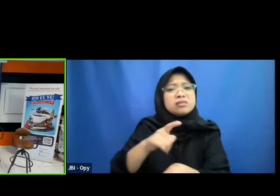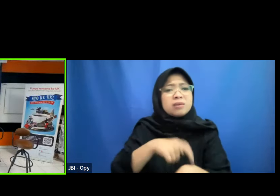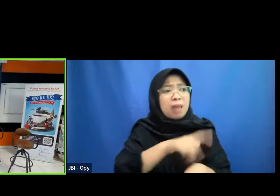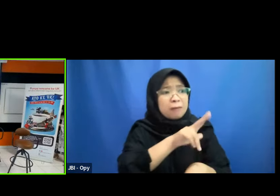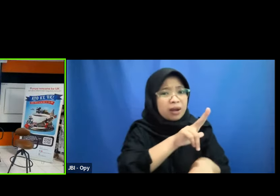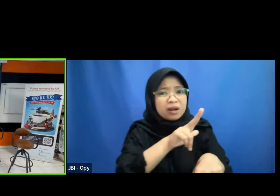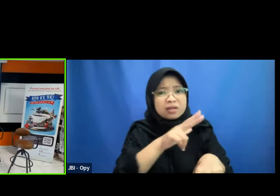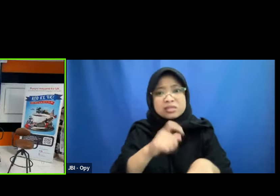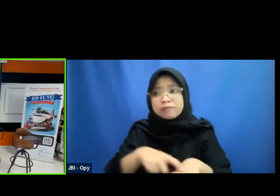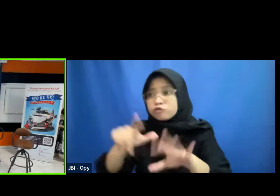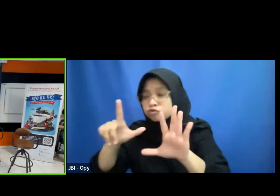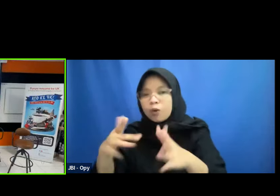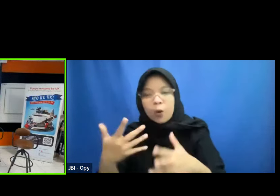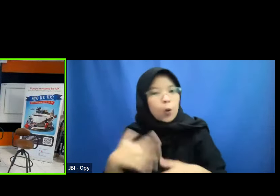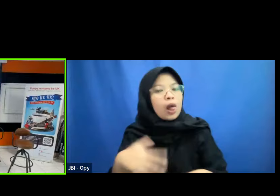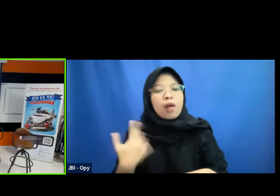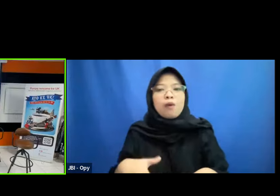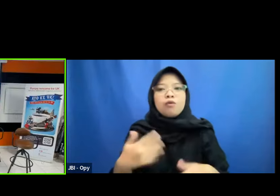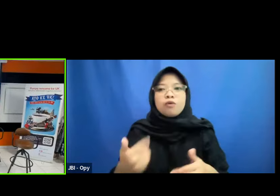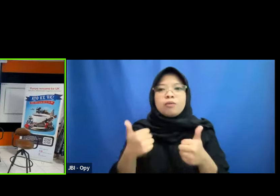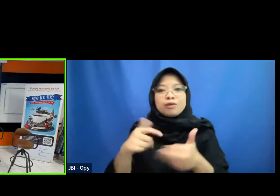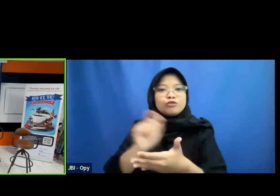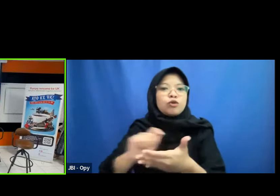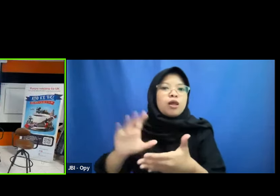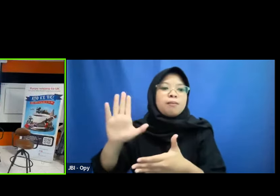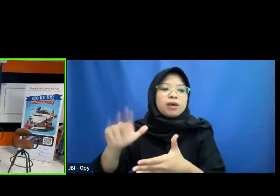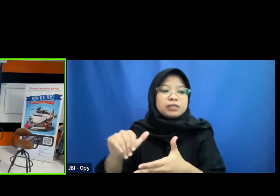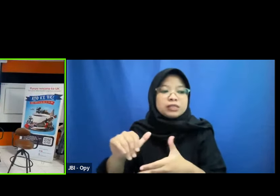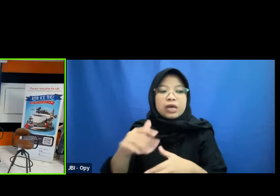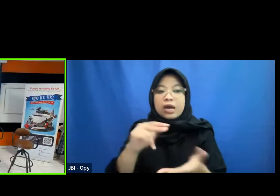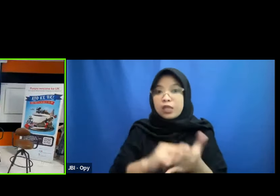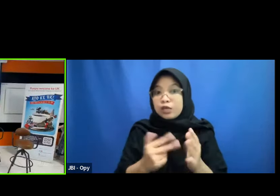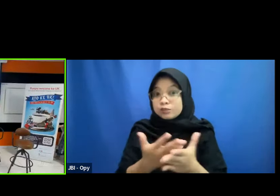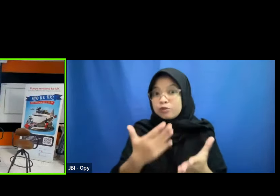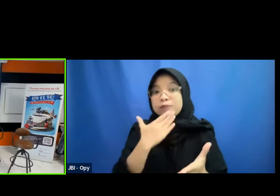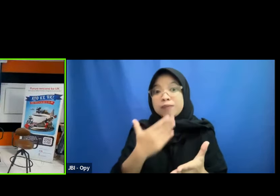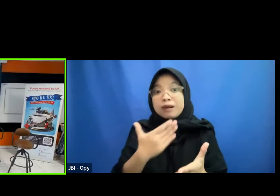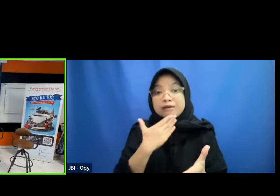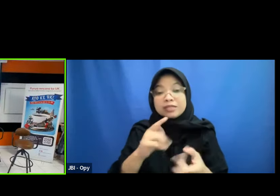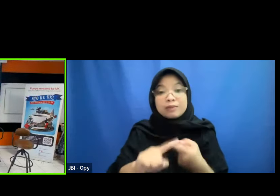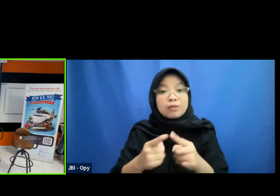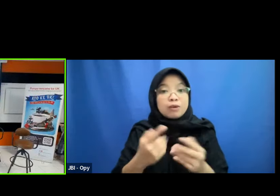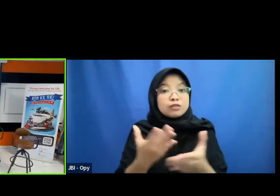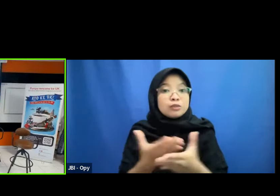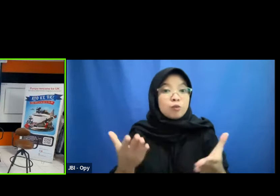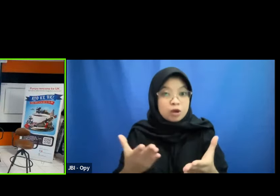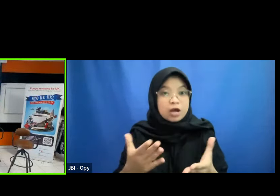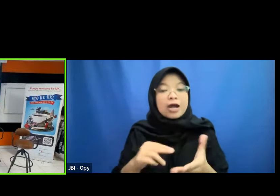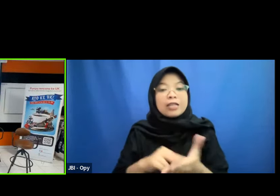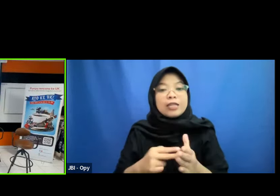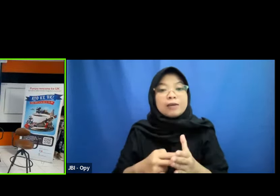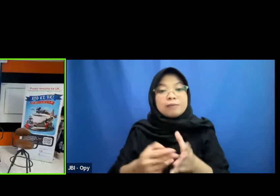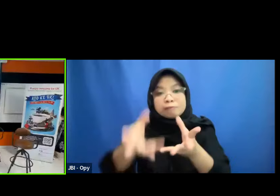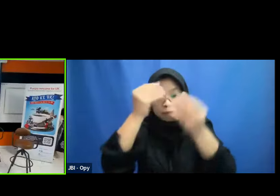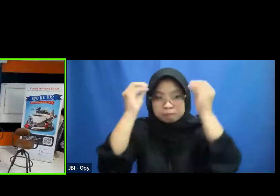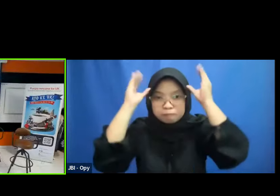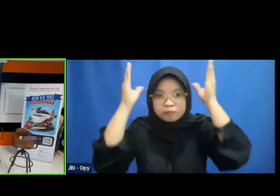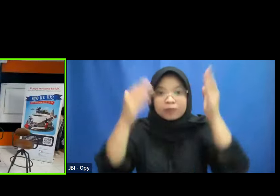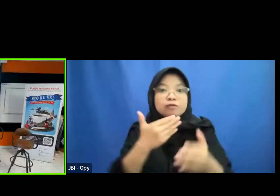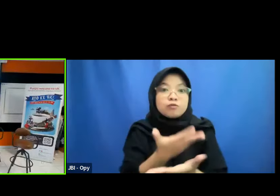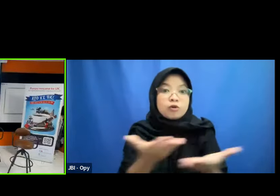pagi pagi kayaknya luar biasa so just say thank you Congratulations again for making this into the